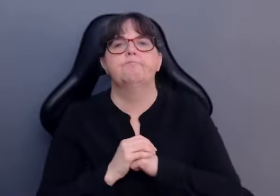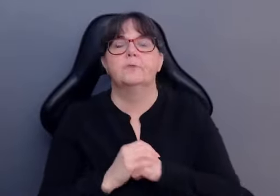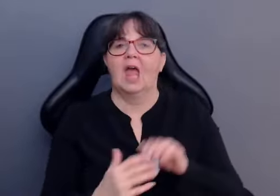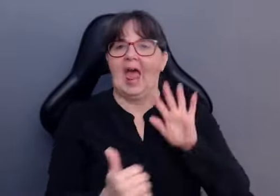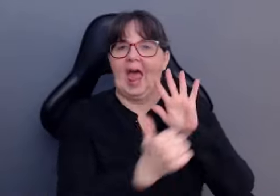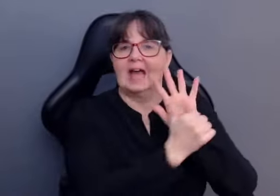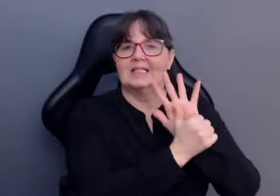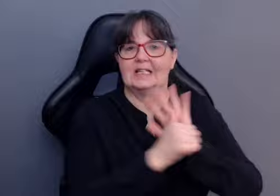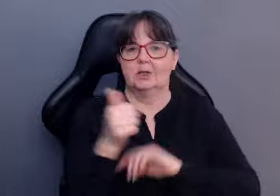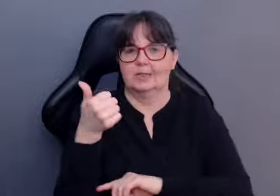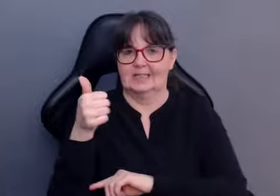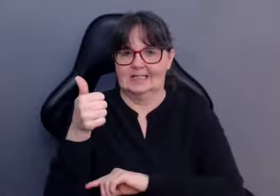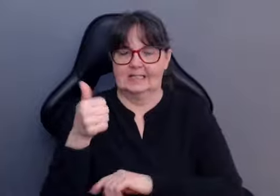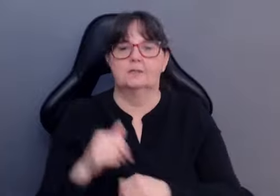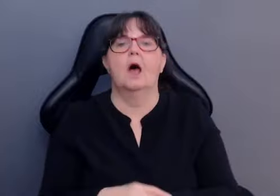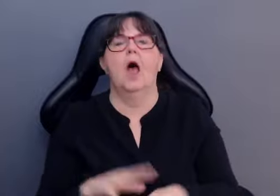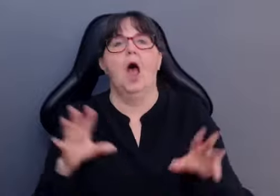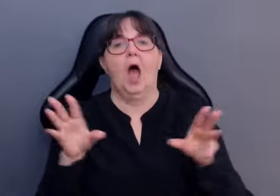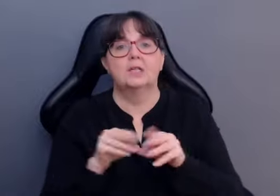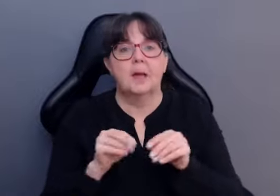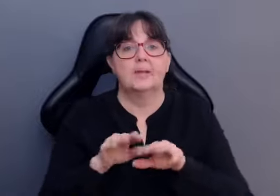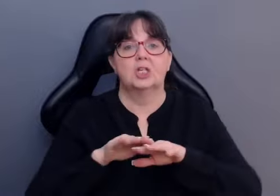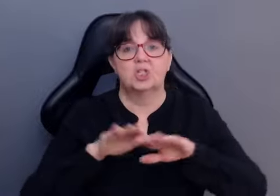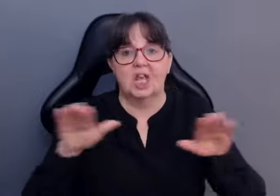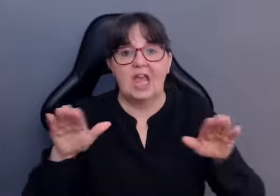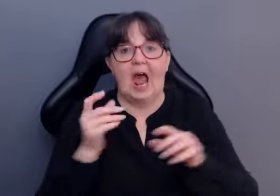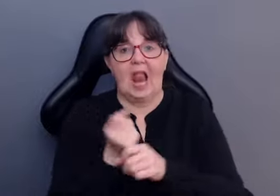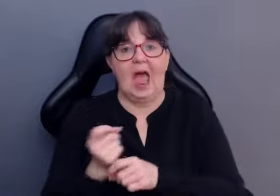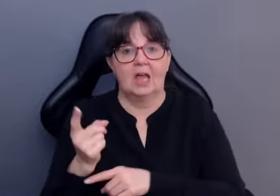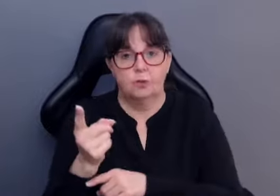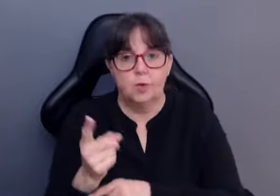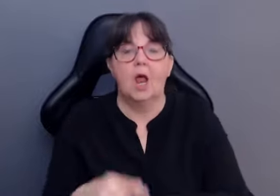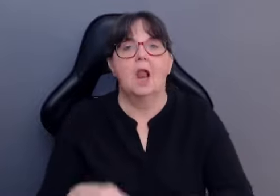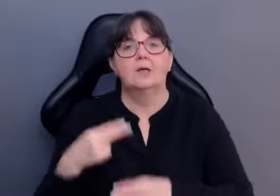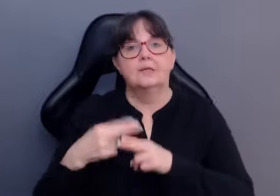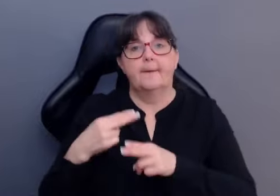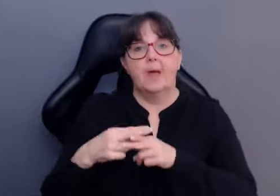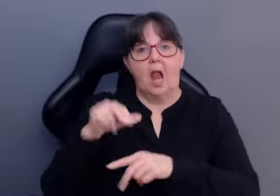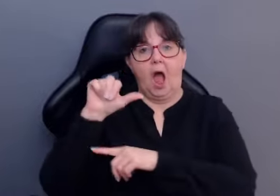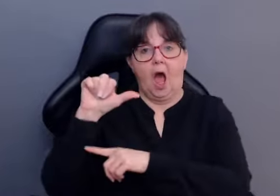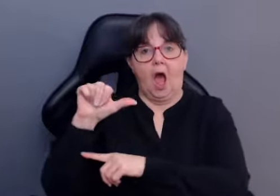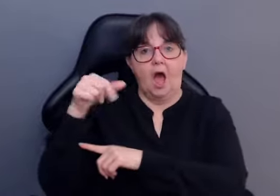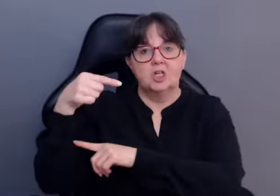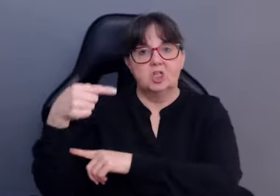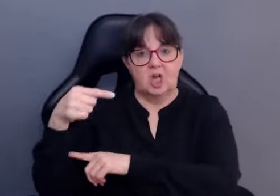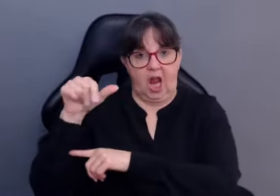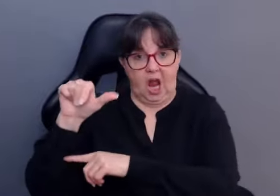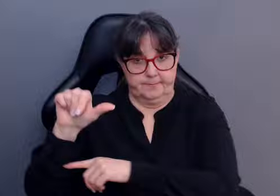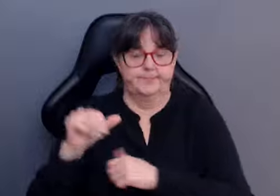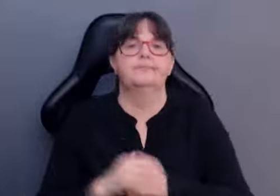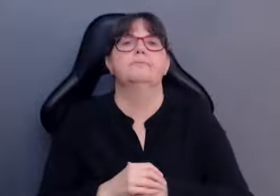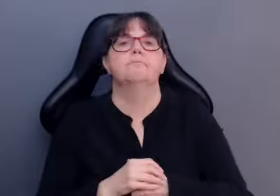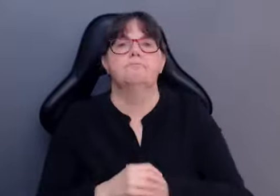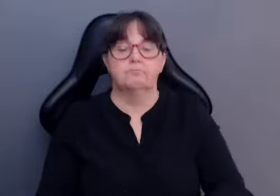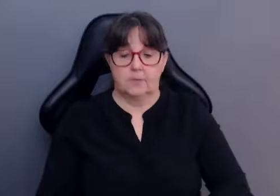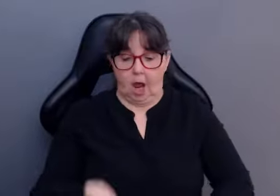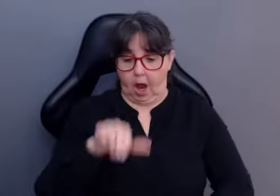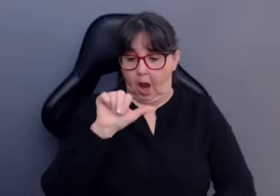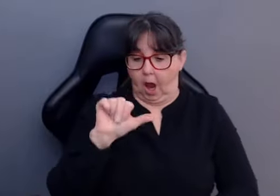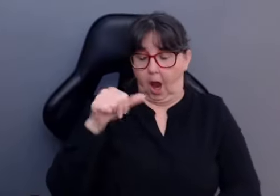Article 10. Assemblée générale annuelle, AGA. L'Assemblée annuelle des membres